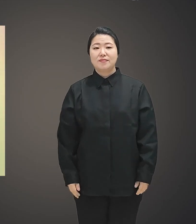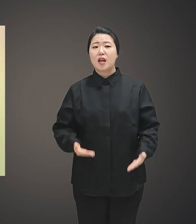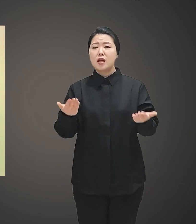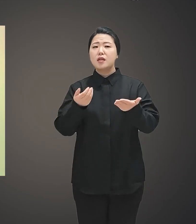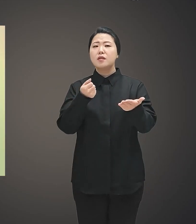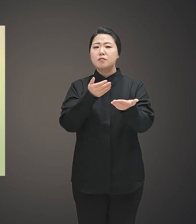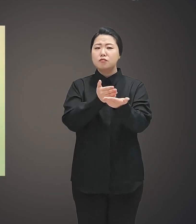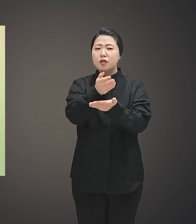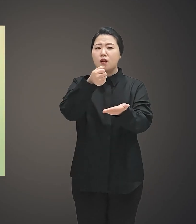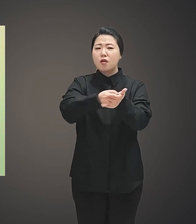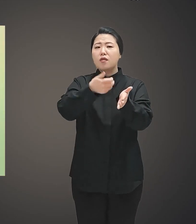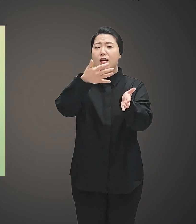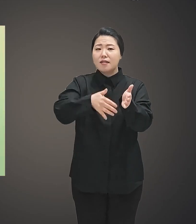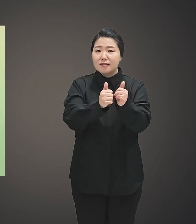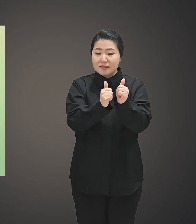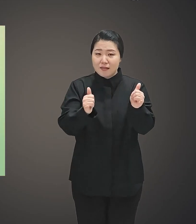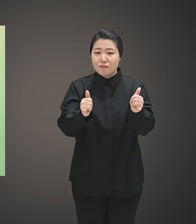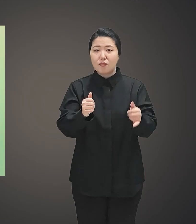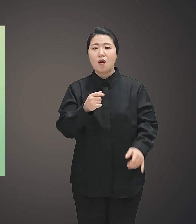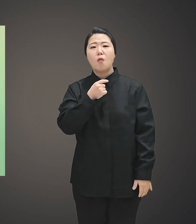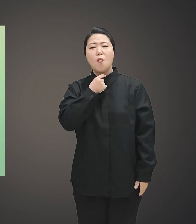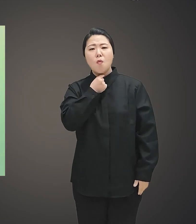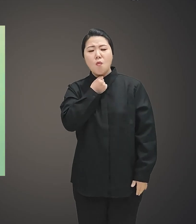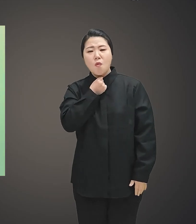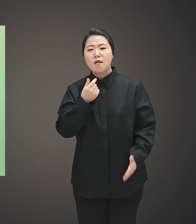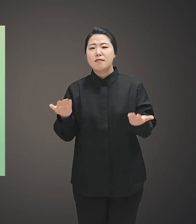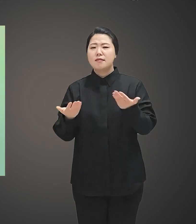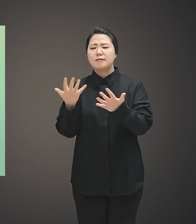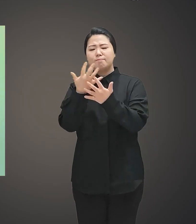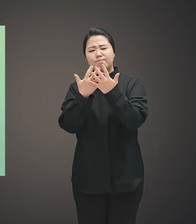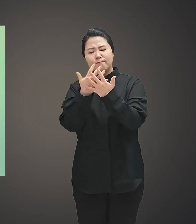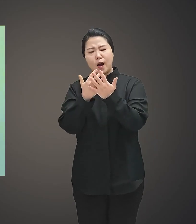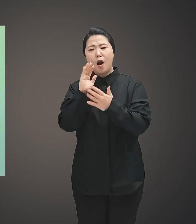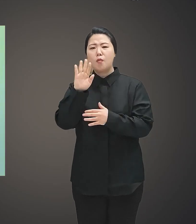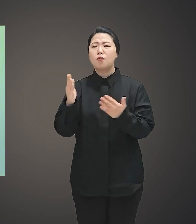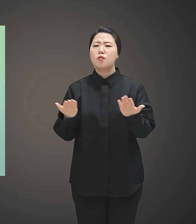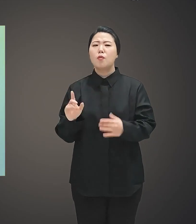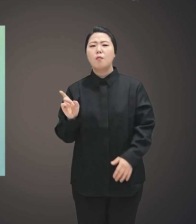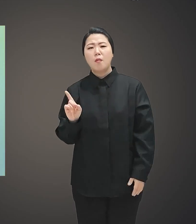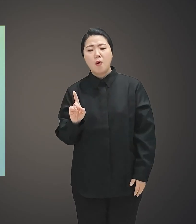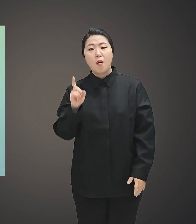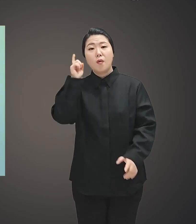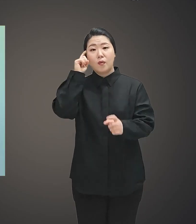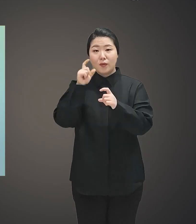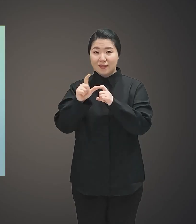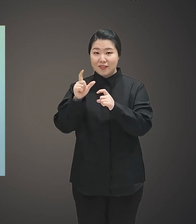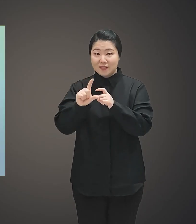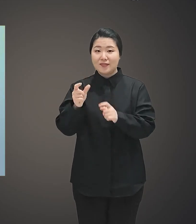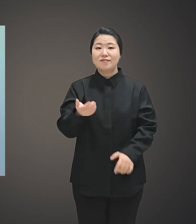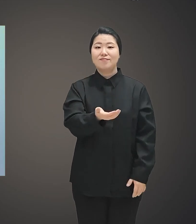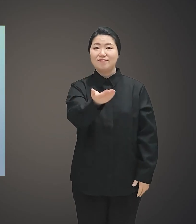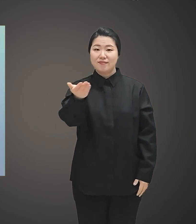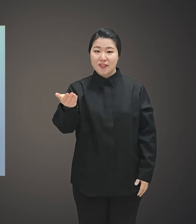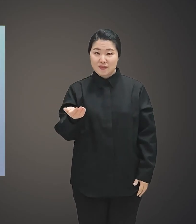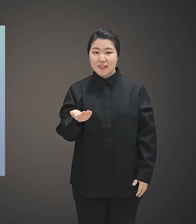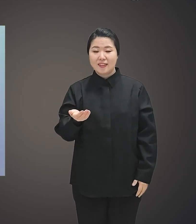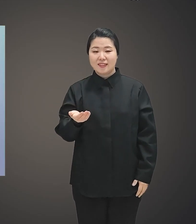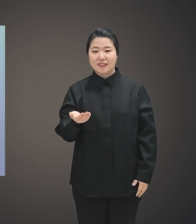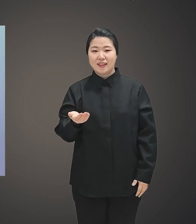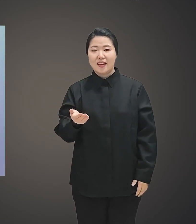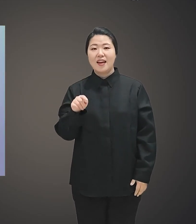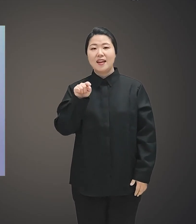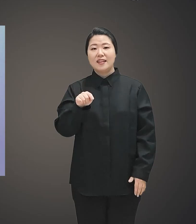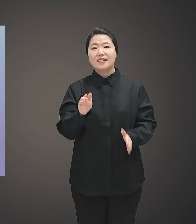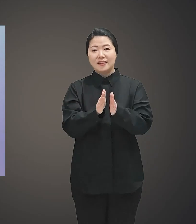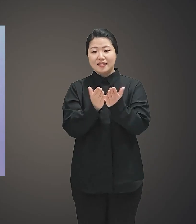아직 진로에 관해 결정하지 못했거나 하고 싶은 일이 무엇인지 모르는, 진로를 고민하는